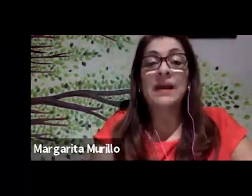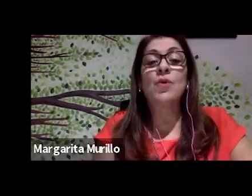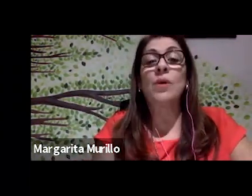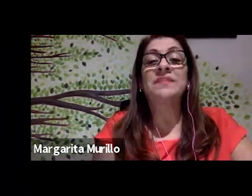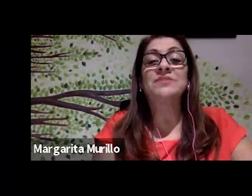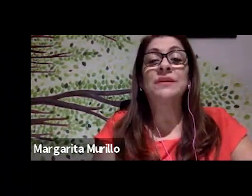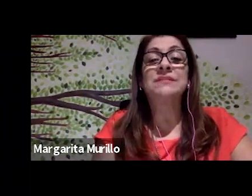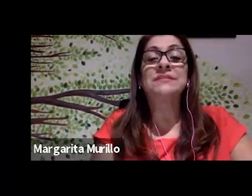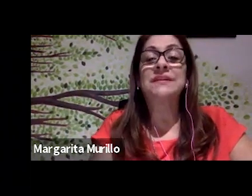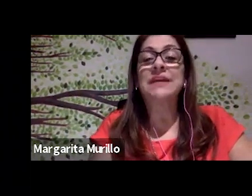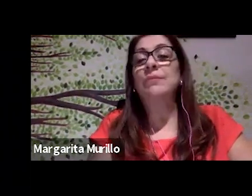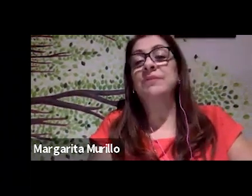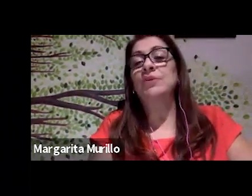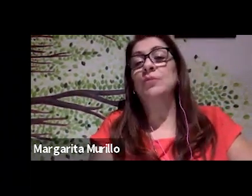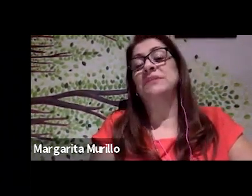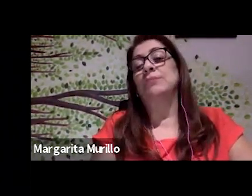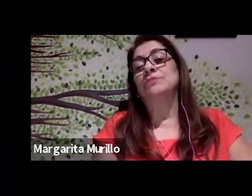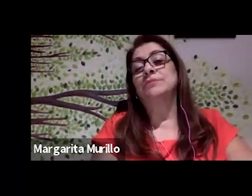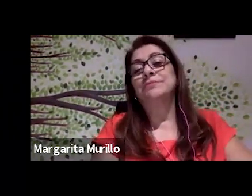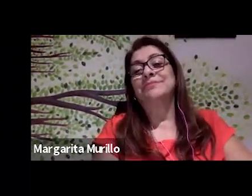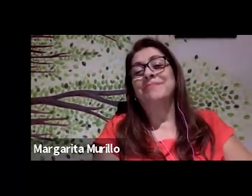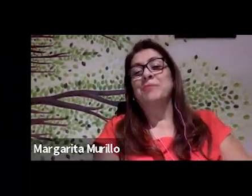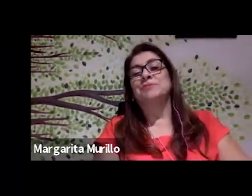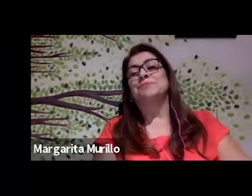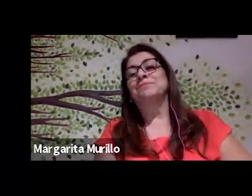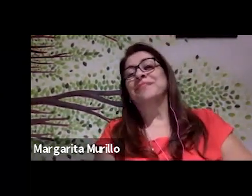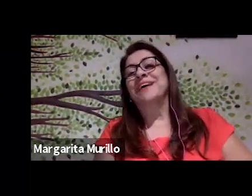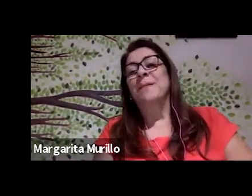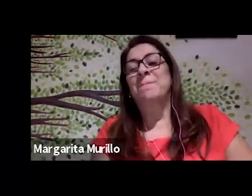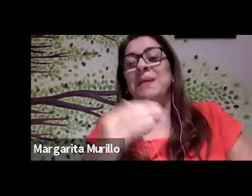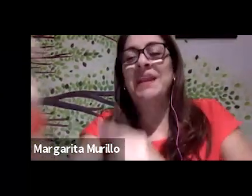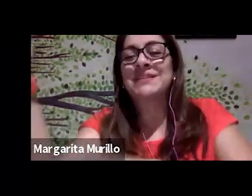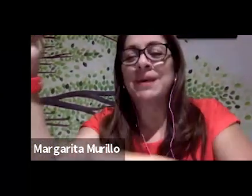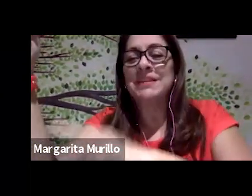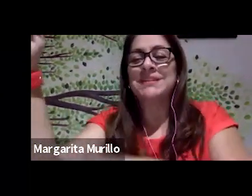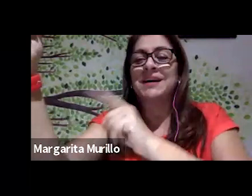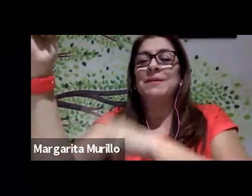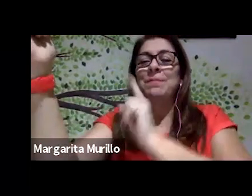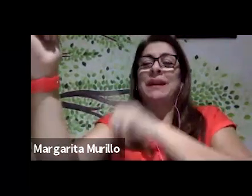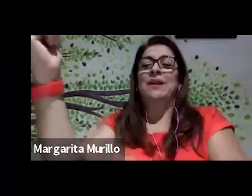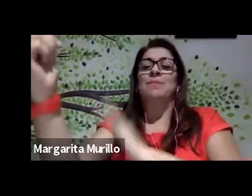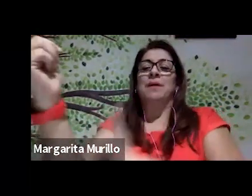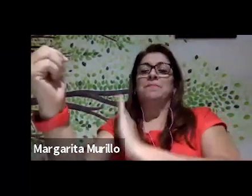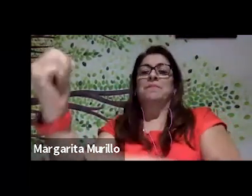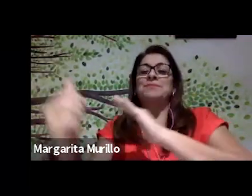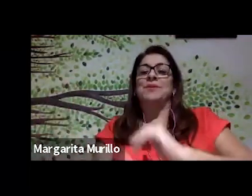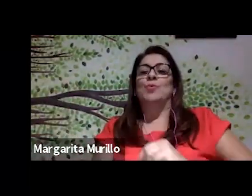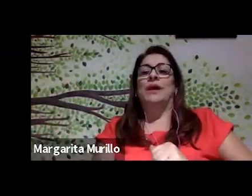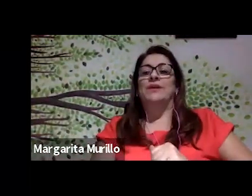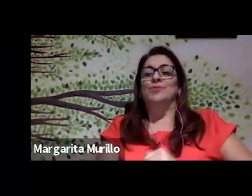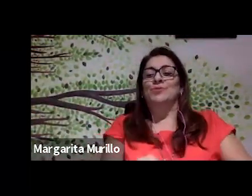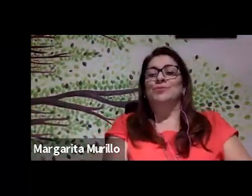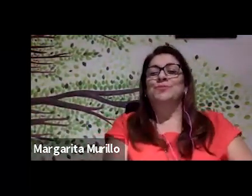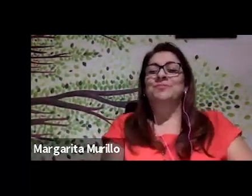pongan ahí Cuántas horas y vamos a ver cómo estamos vamos primera examen de sangre para el alma vamos